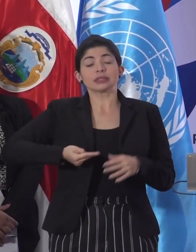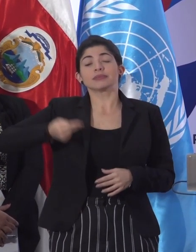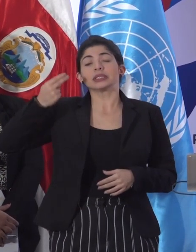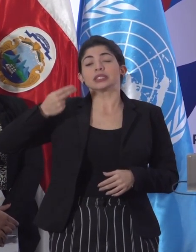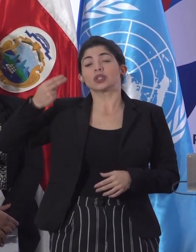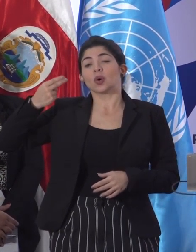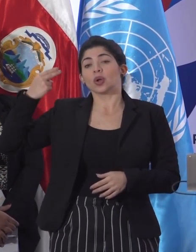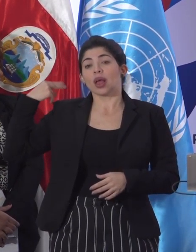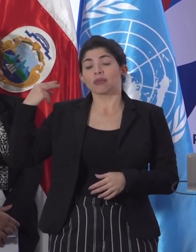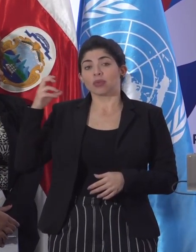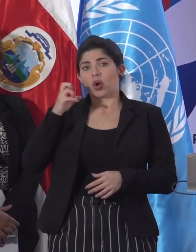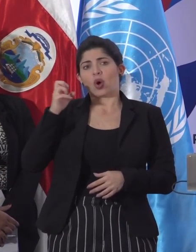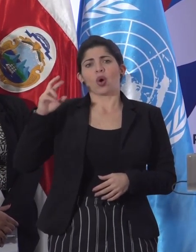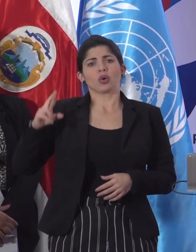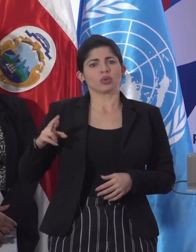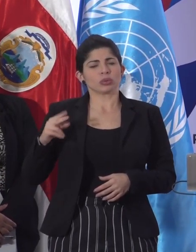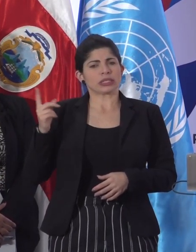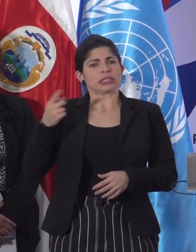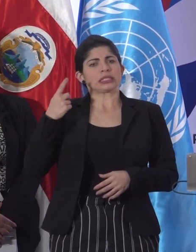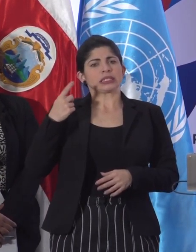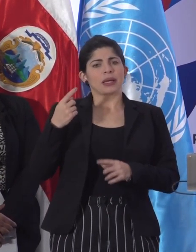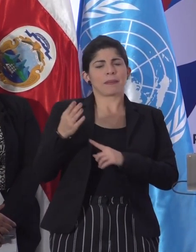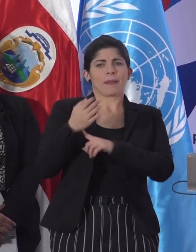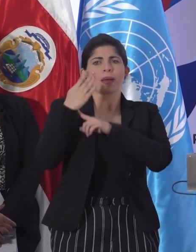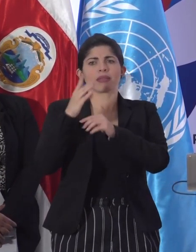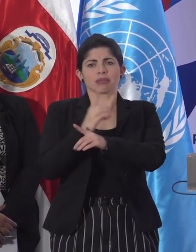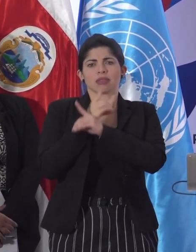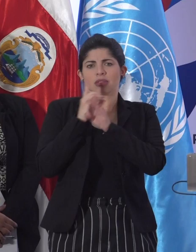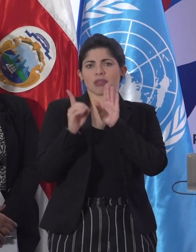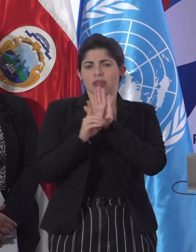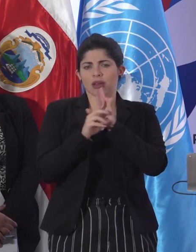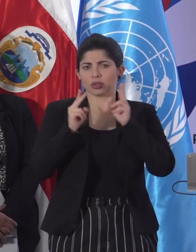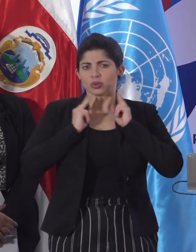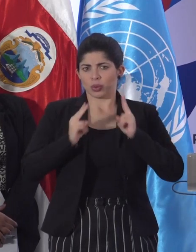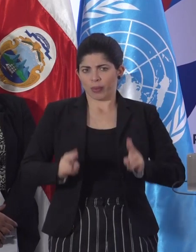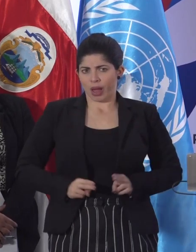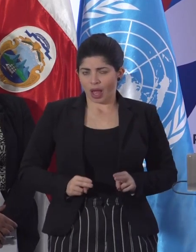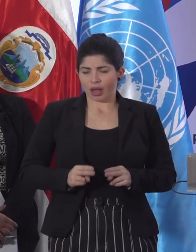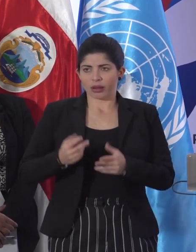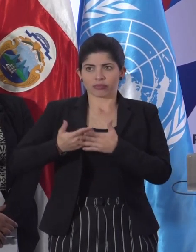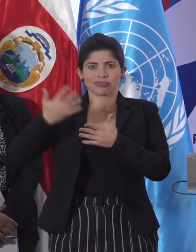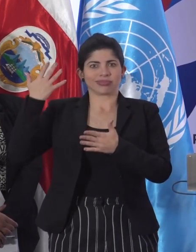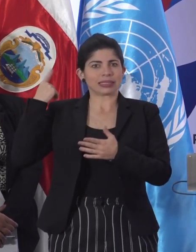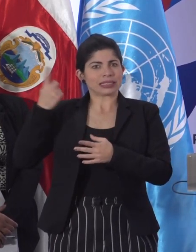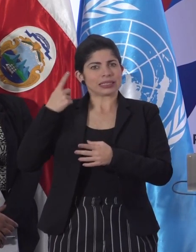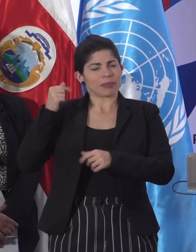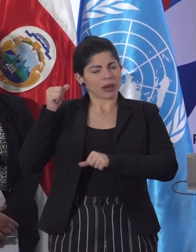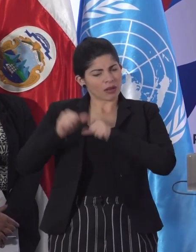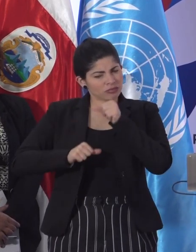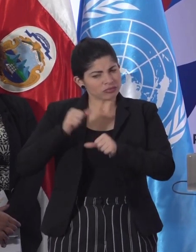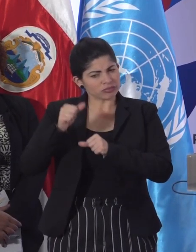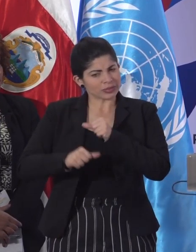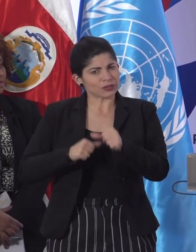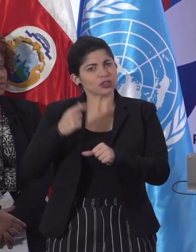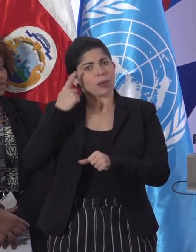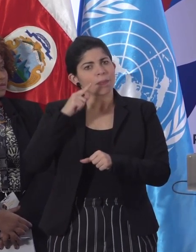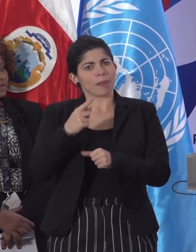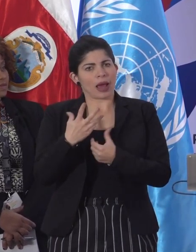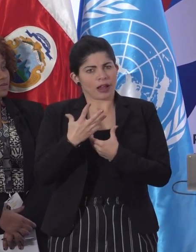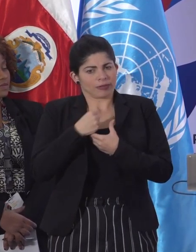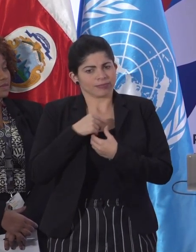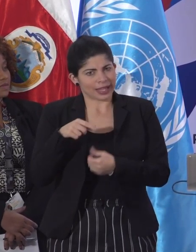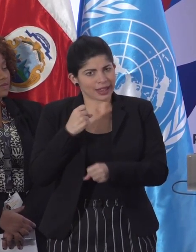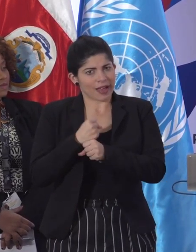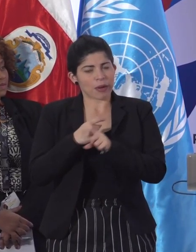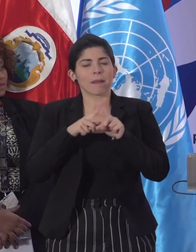Históricamente, Costa Rica ha levantado la bandera de los derechos humanos y ha hecho un esfuerzo por hacer suya la tarea. Sin embargo, reconocemos